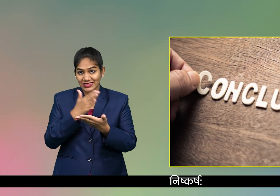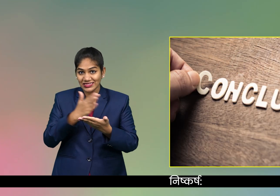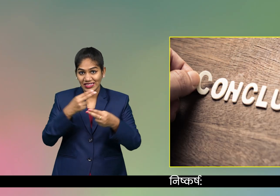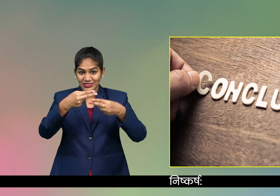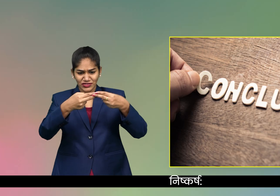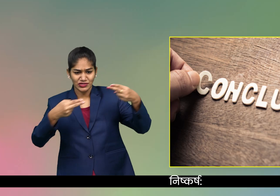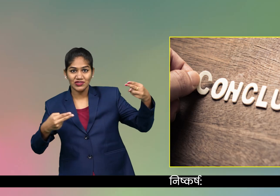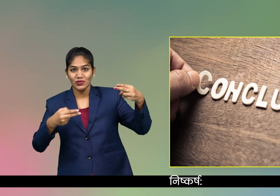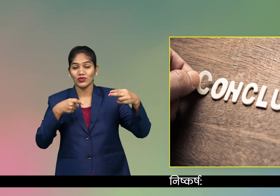निष्कर्ष: